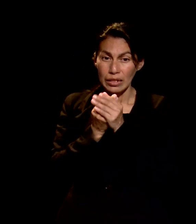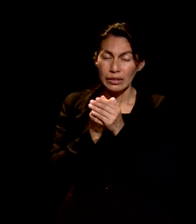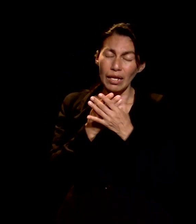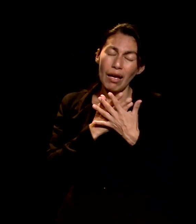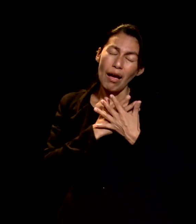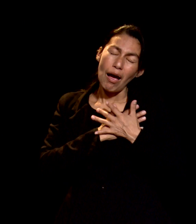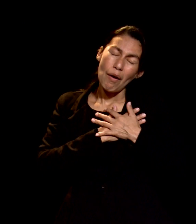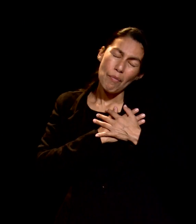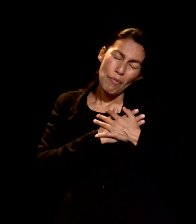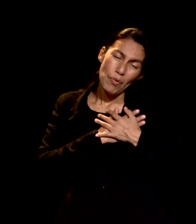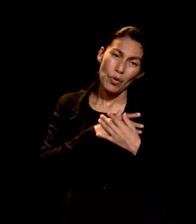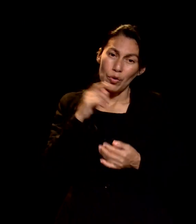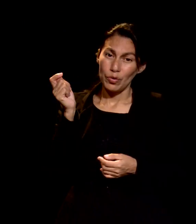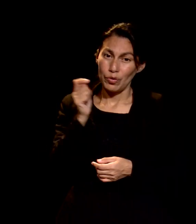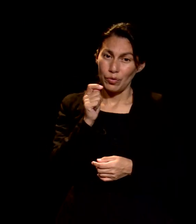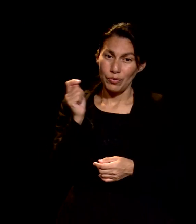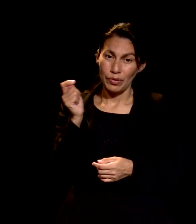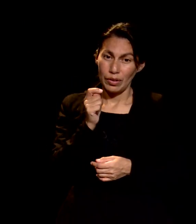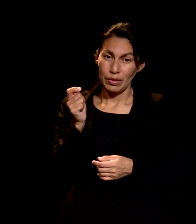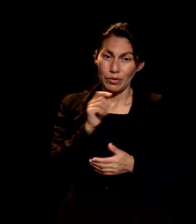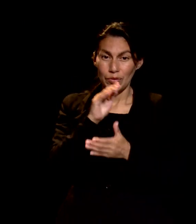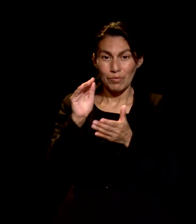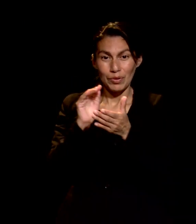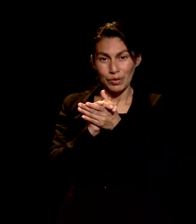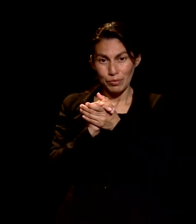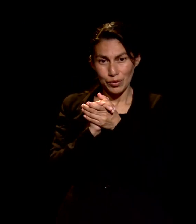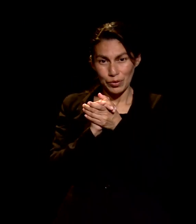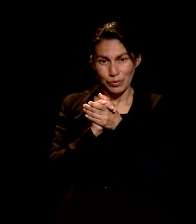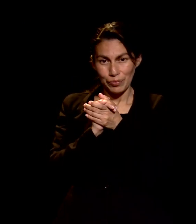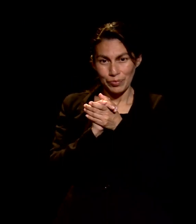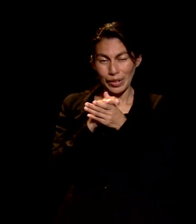noviazgo y matrimonio dentro de la clase de moral.